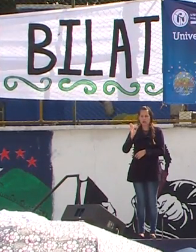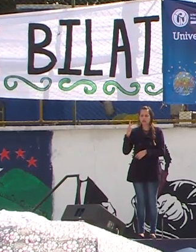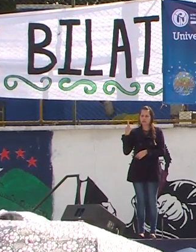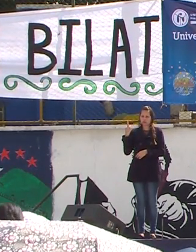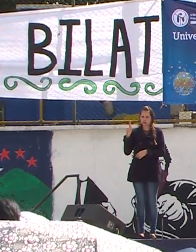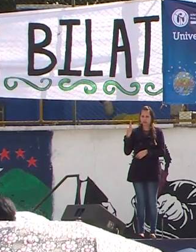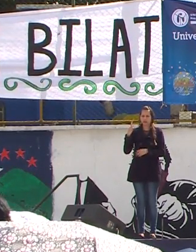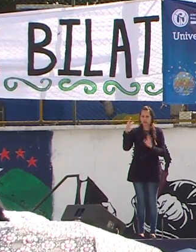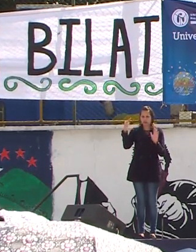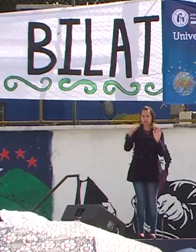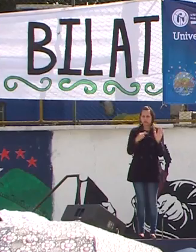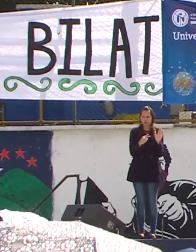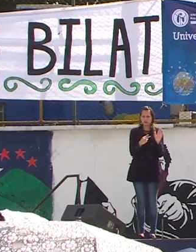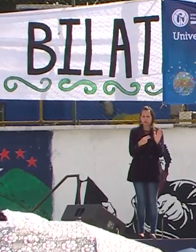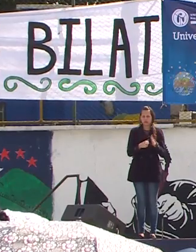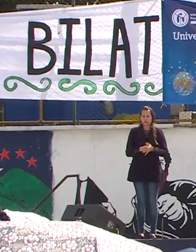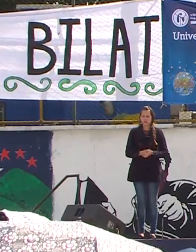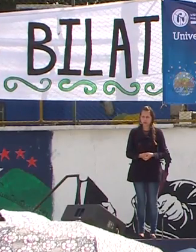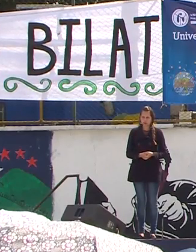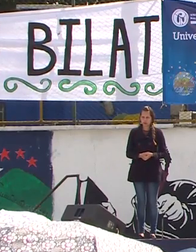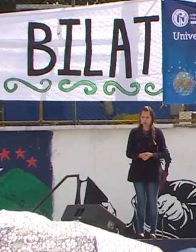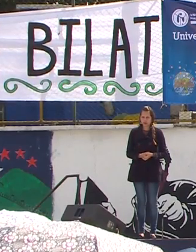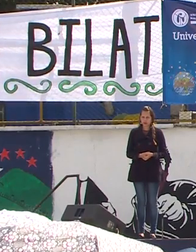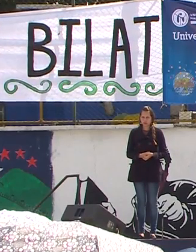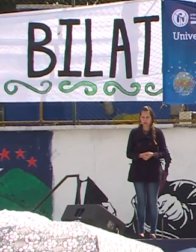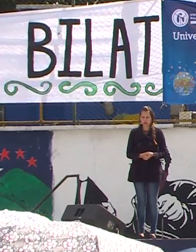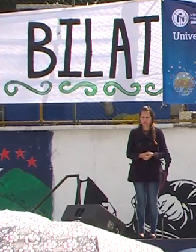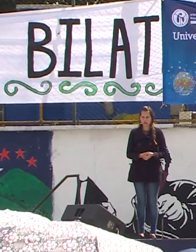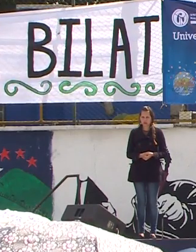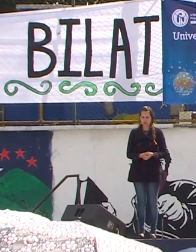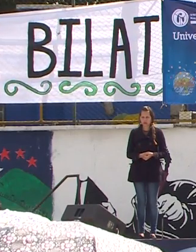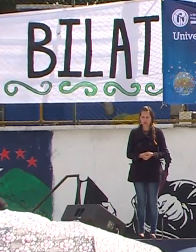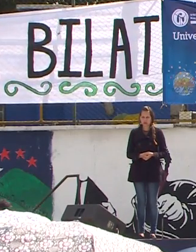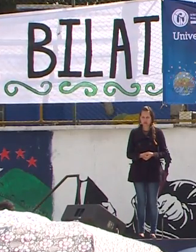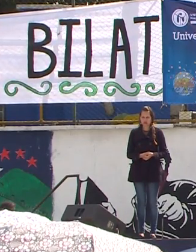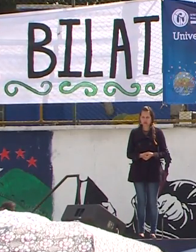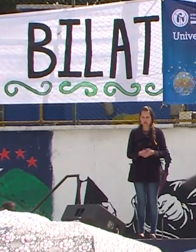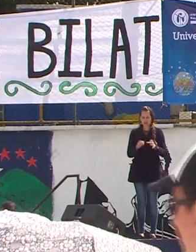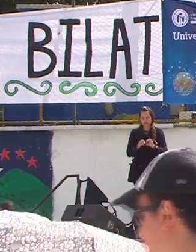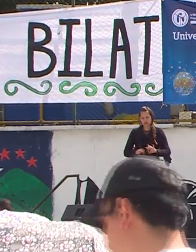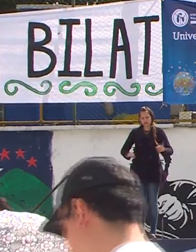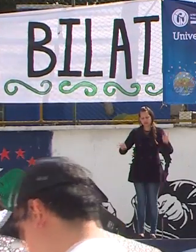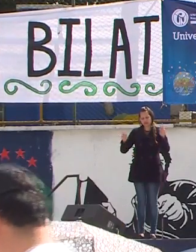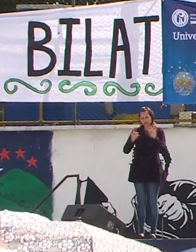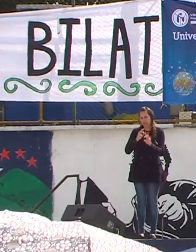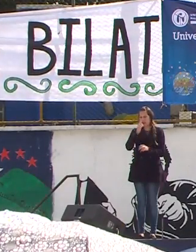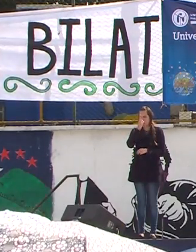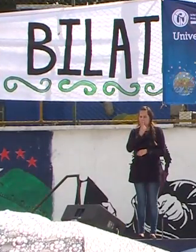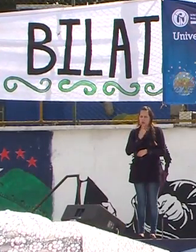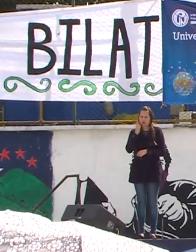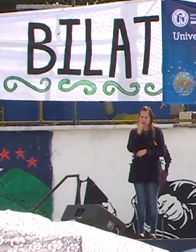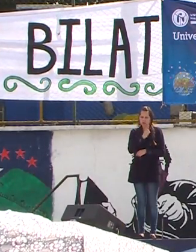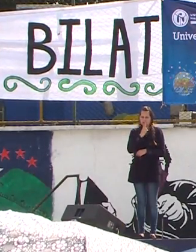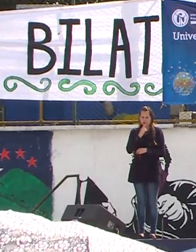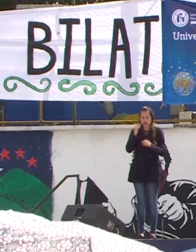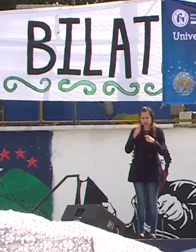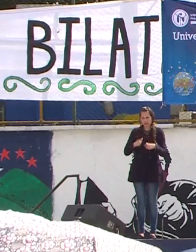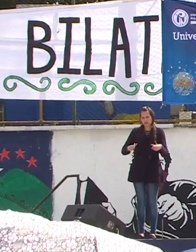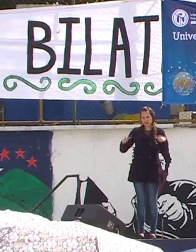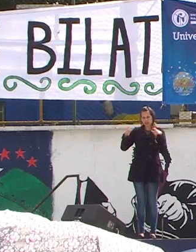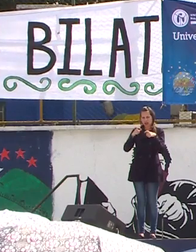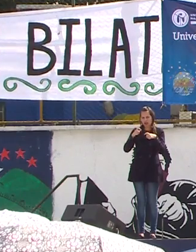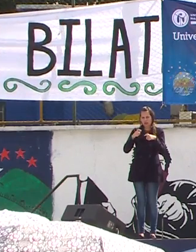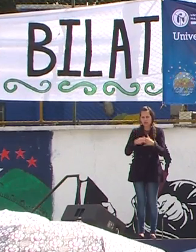ello, pero necesitamos un compromiso mayor del Estado, del Congreso, de